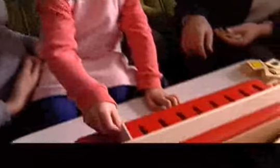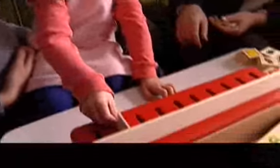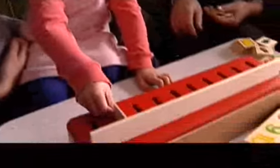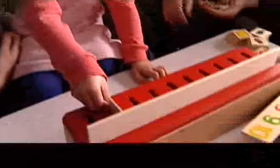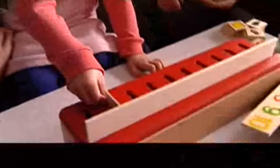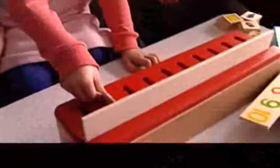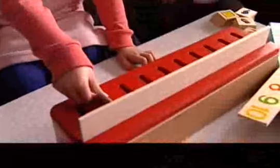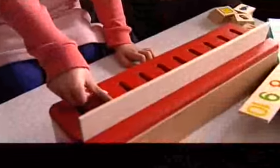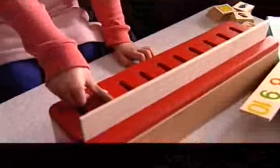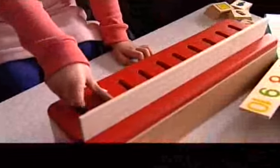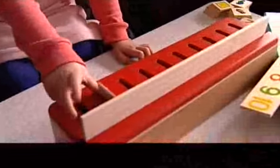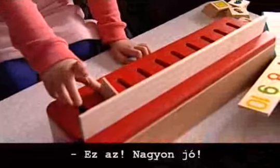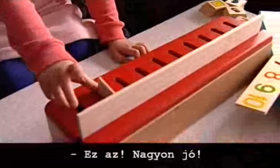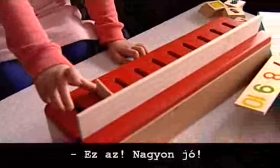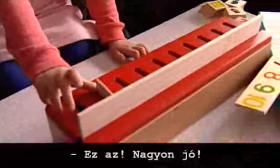Ez az!